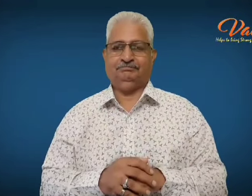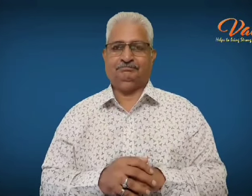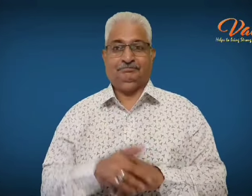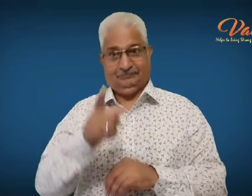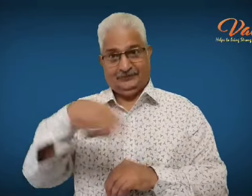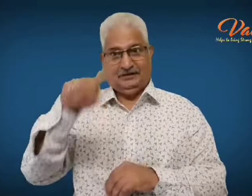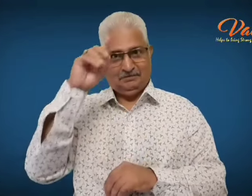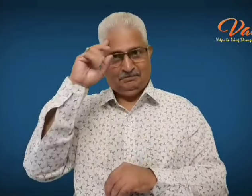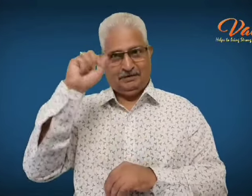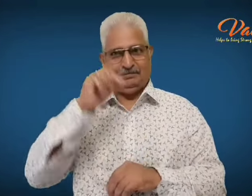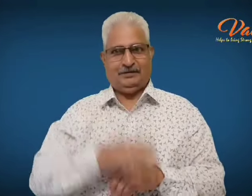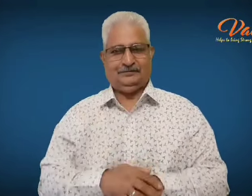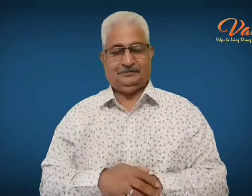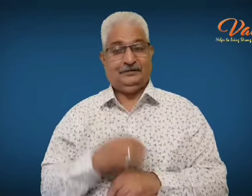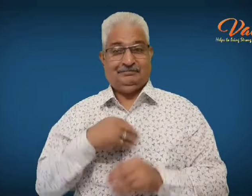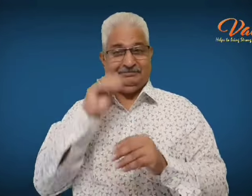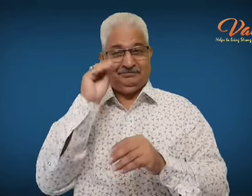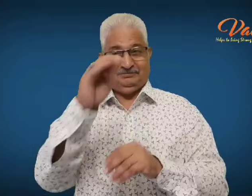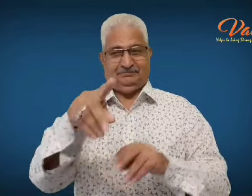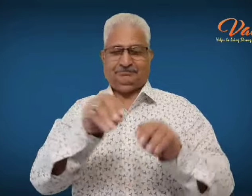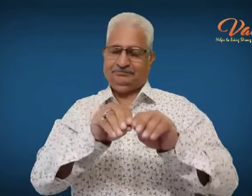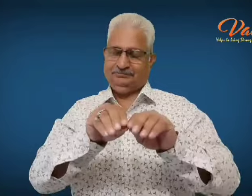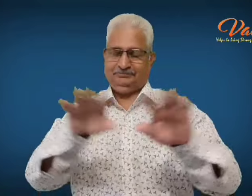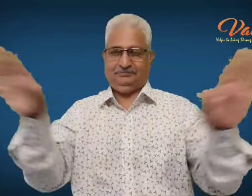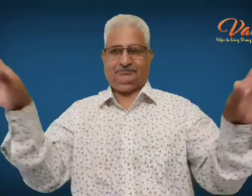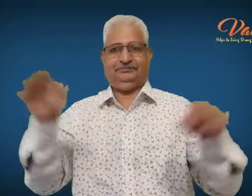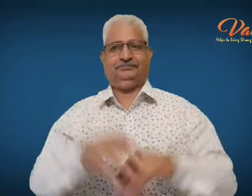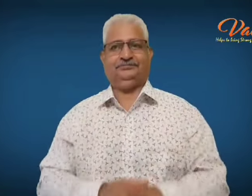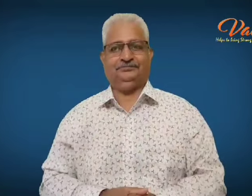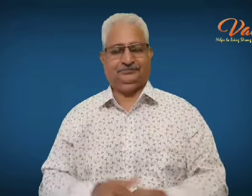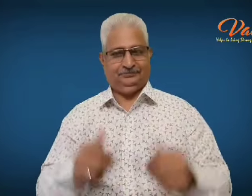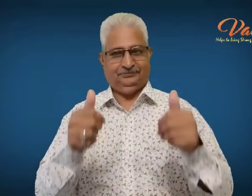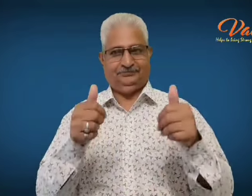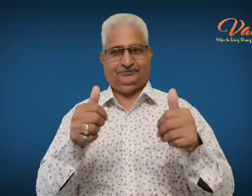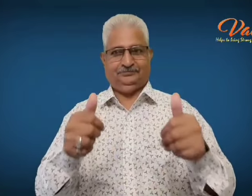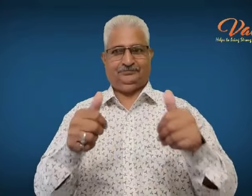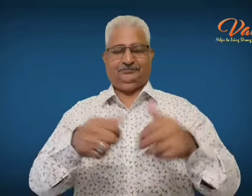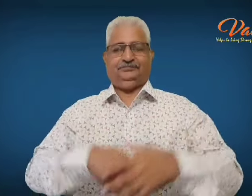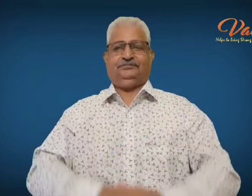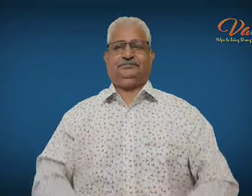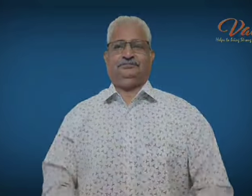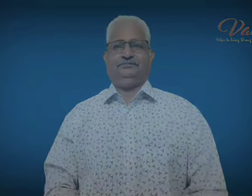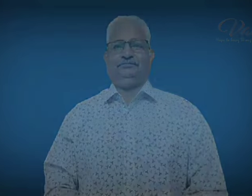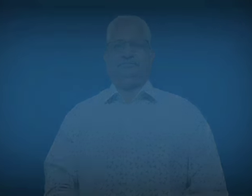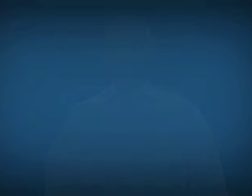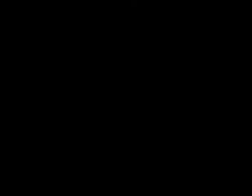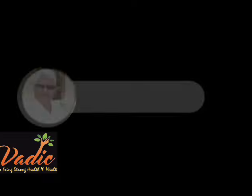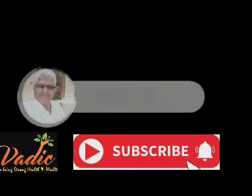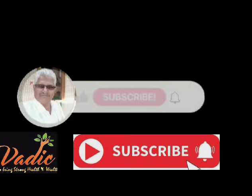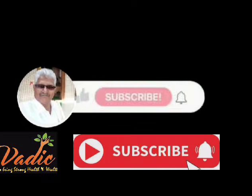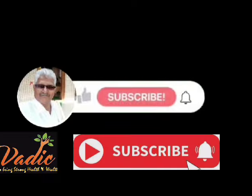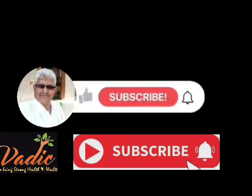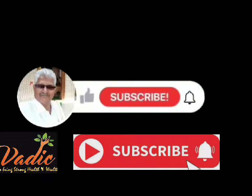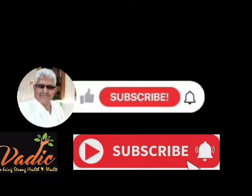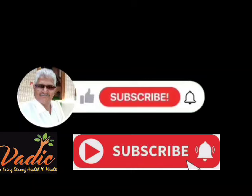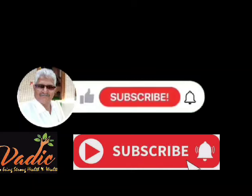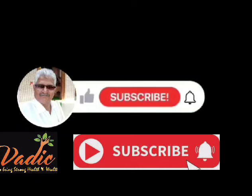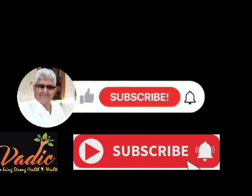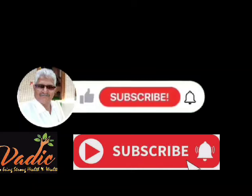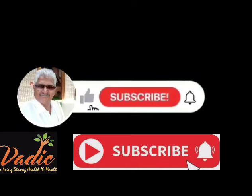वैदिक की ऑनरशिप लेकर आप जिंदगी भर के लिए अपनों से अपनों तक लोगों को इसके बारे में बता सकते हैं। ये हमारा